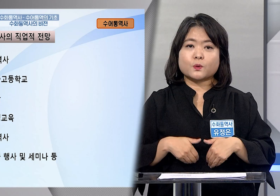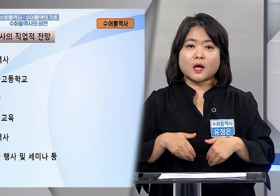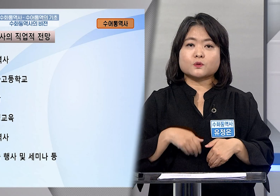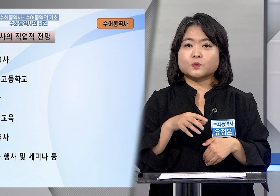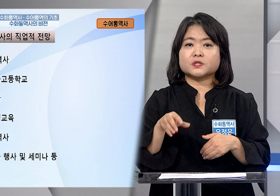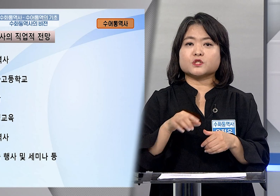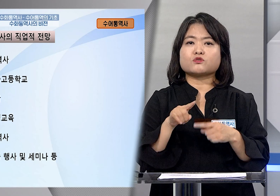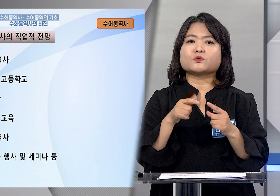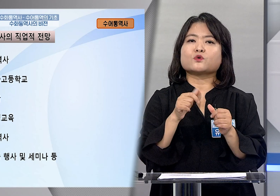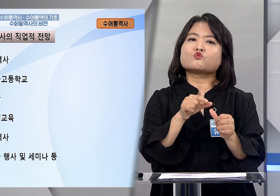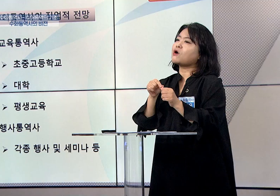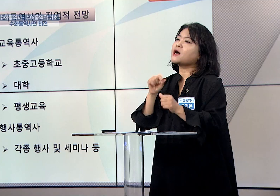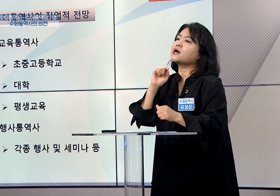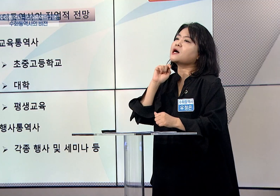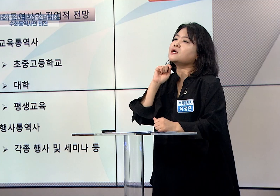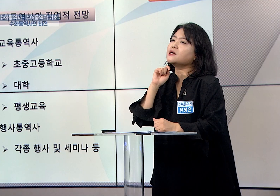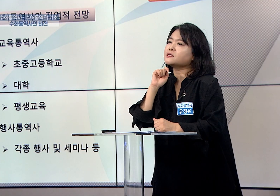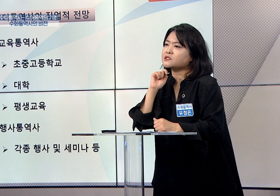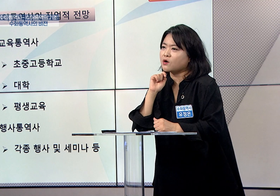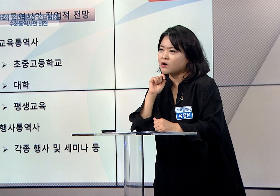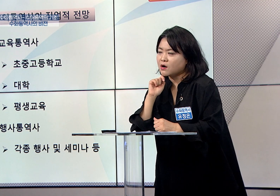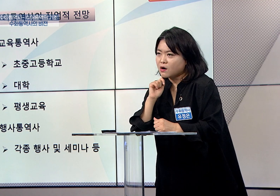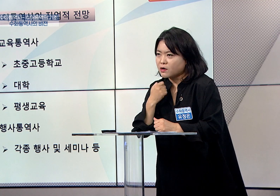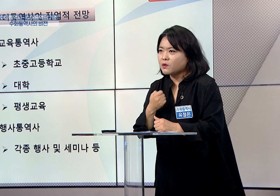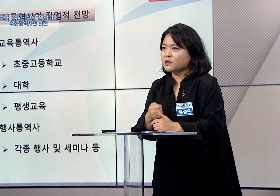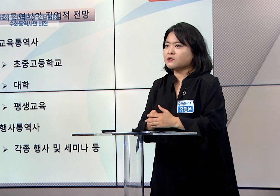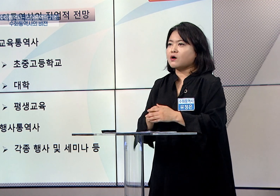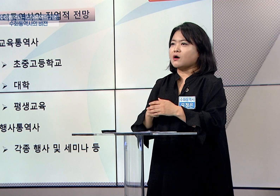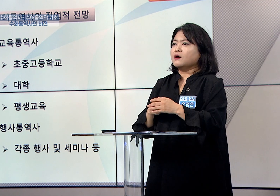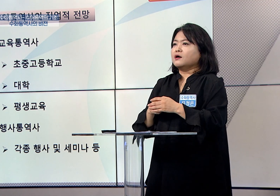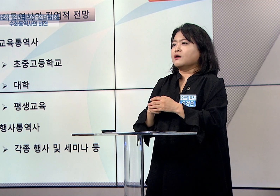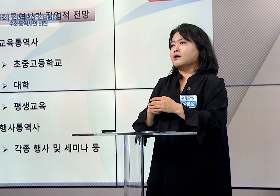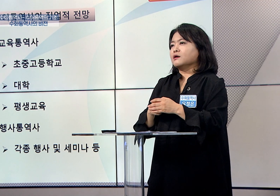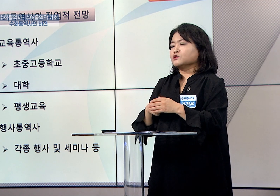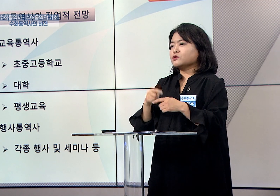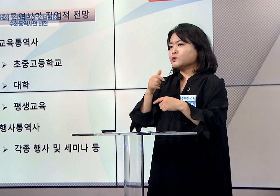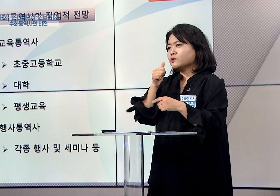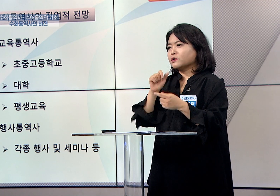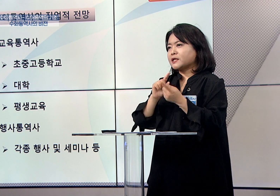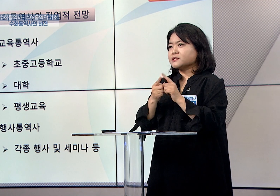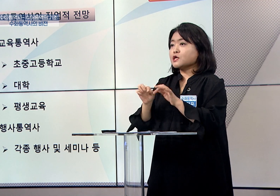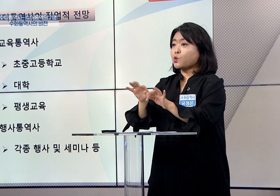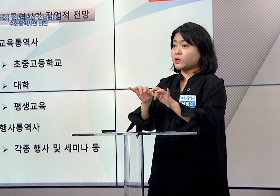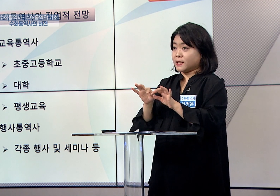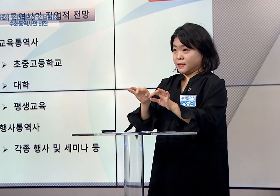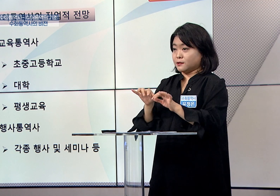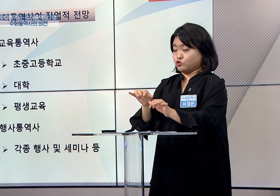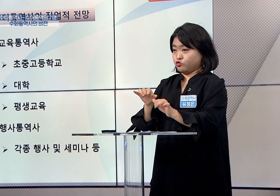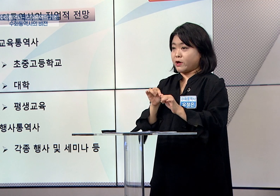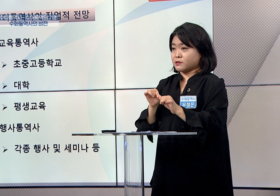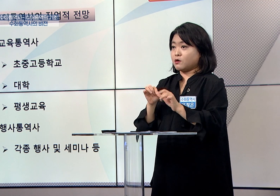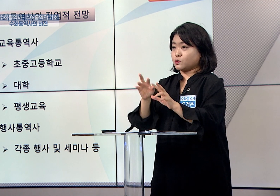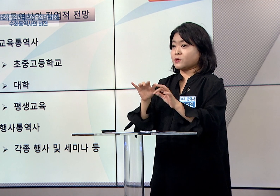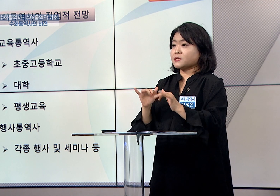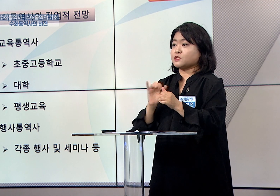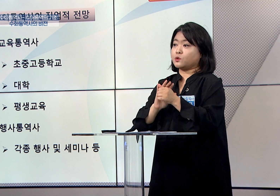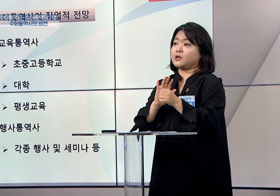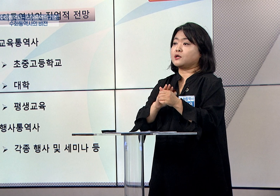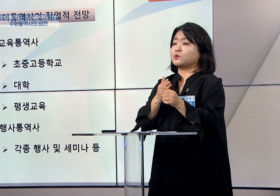하는 곳이 수화통역 구하지 어려워서 수화통역 대신에 속기를 구해서 속기사 지원을 하는 곳이